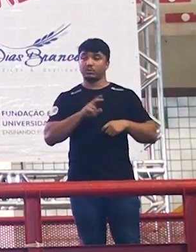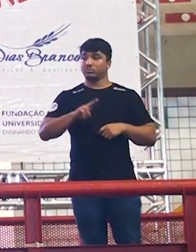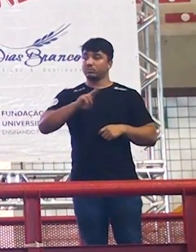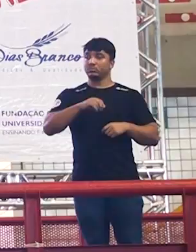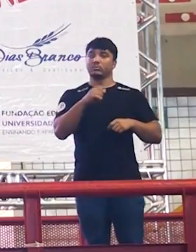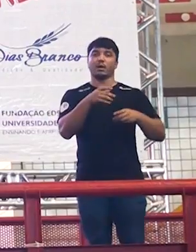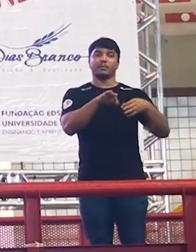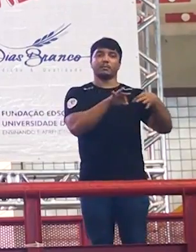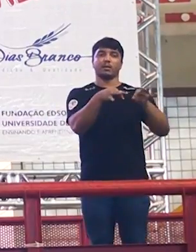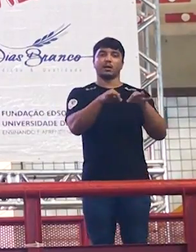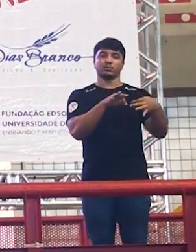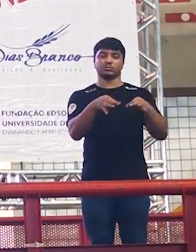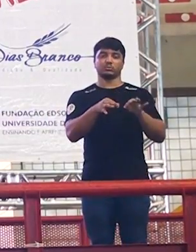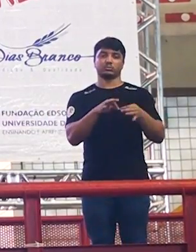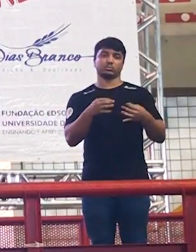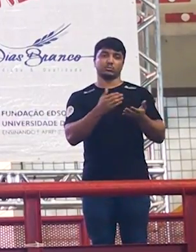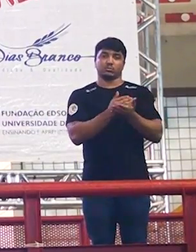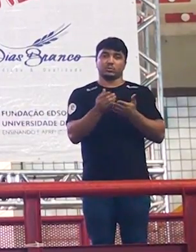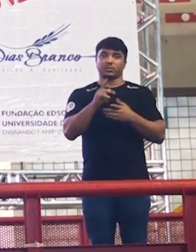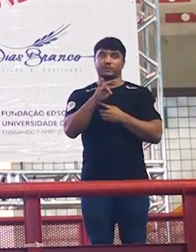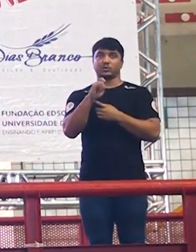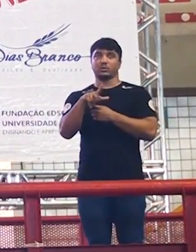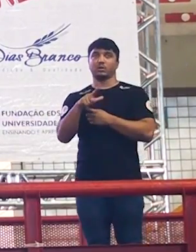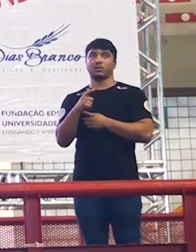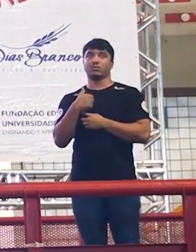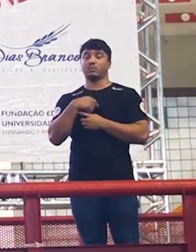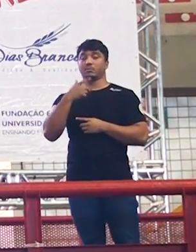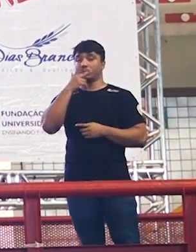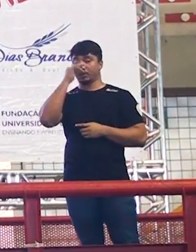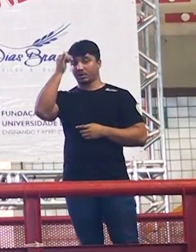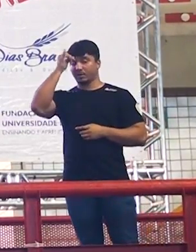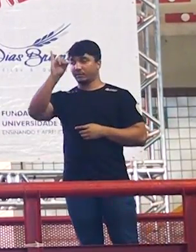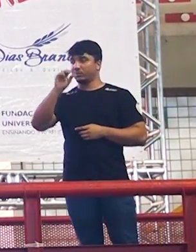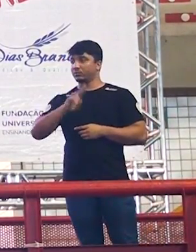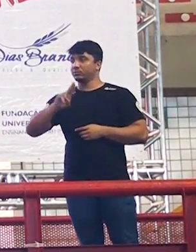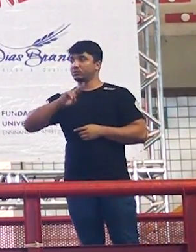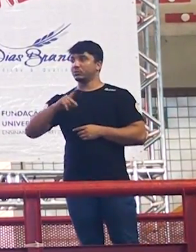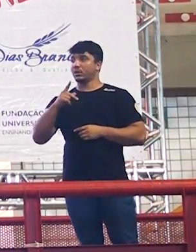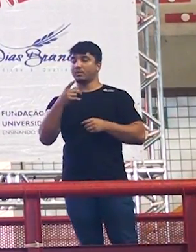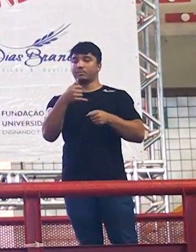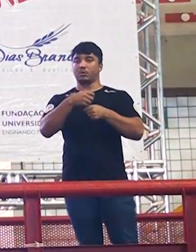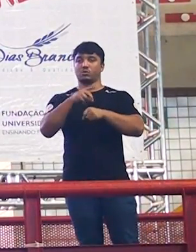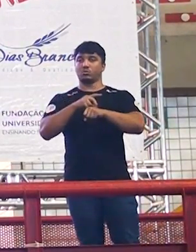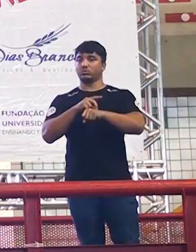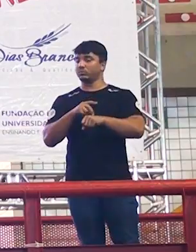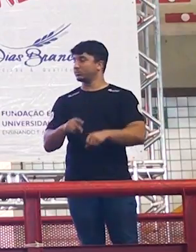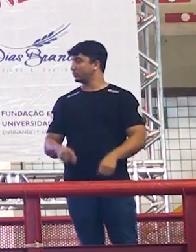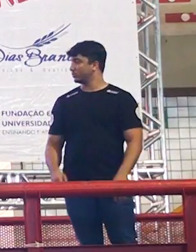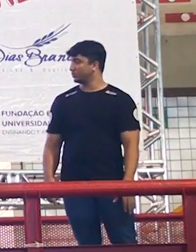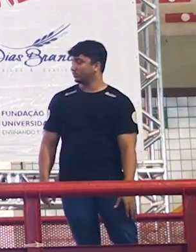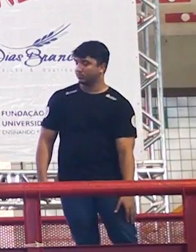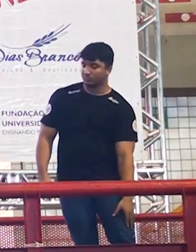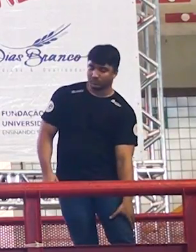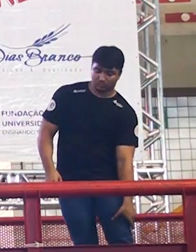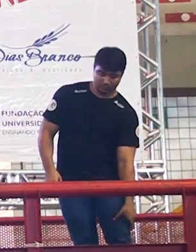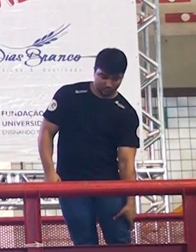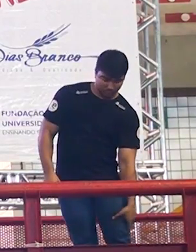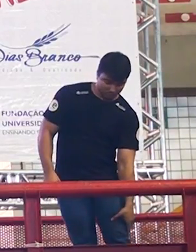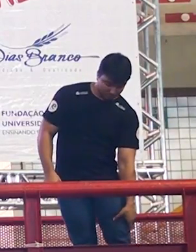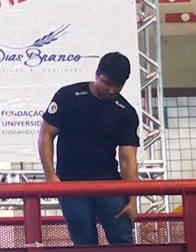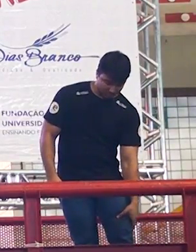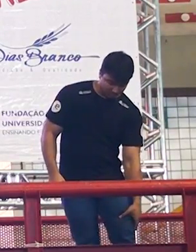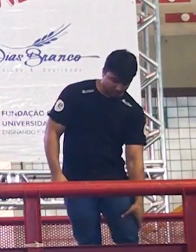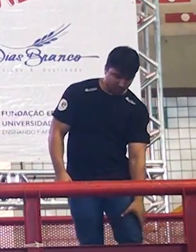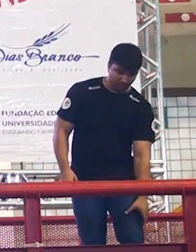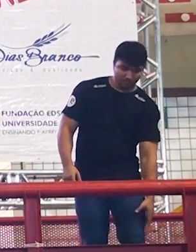produzir plástico a partir de vegetais, evitando usar o derivado do petróleo. Letra C, pessoal.